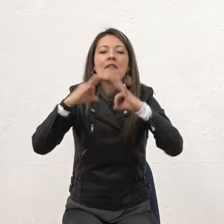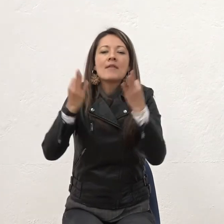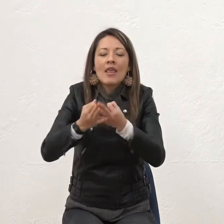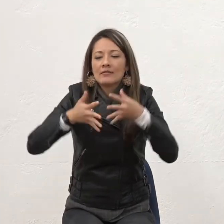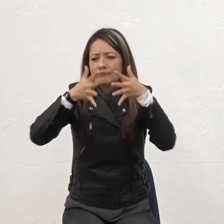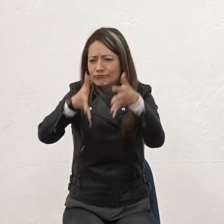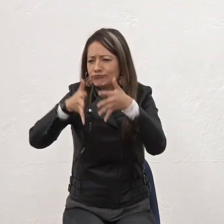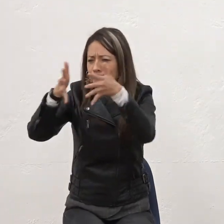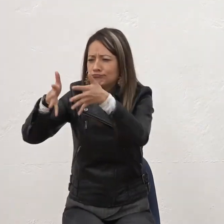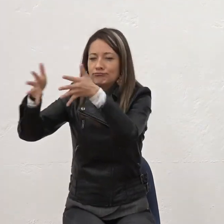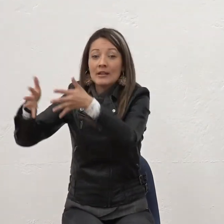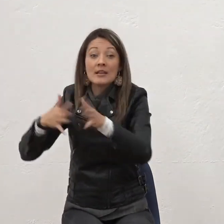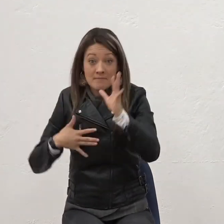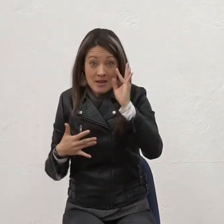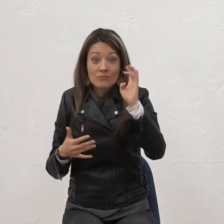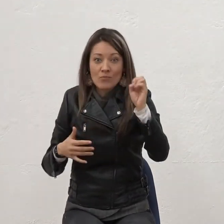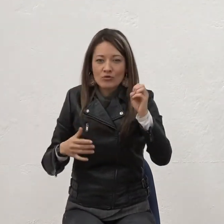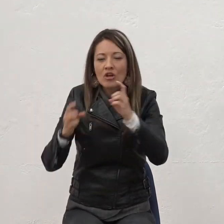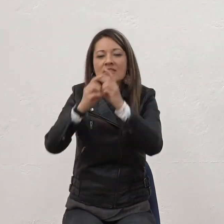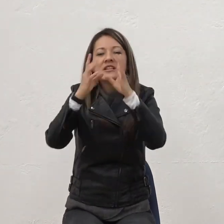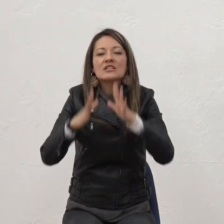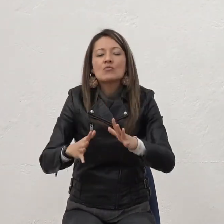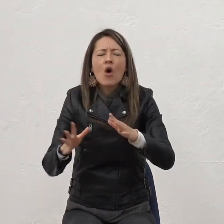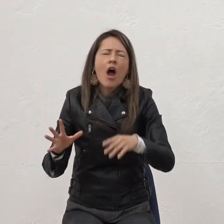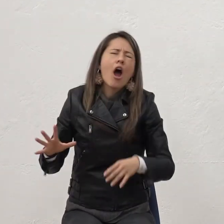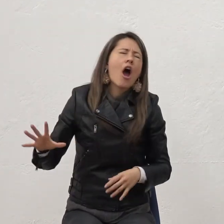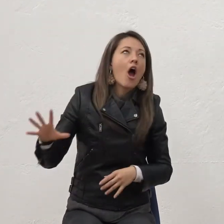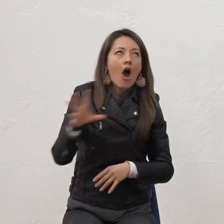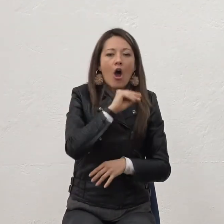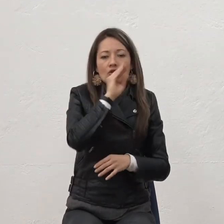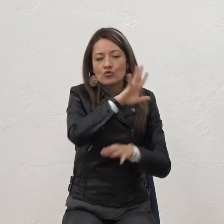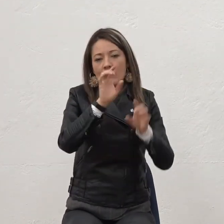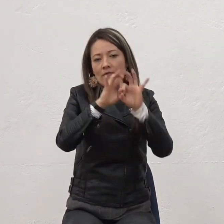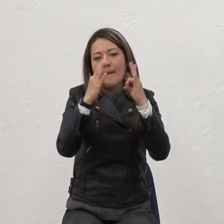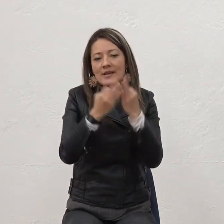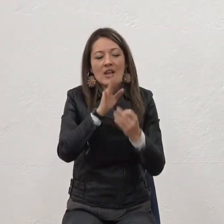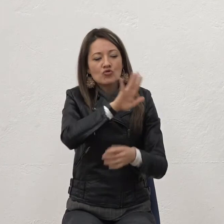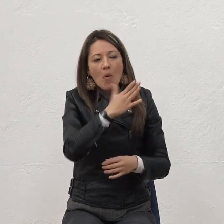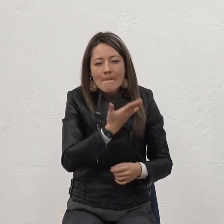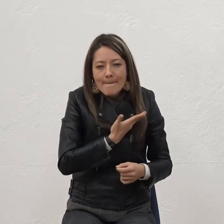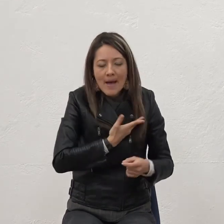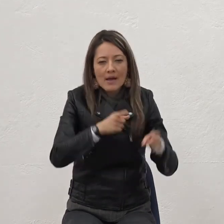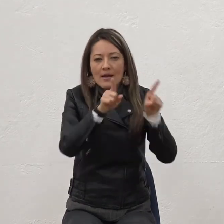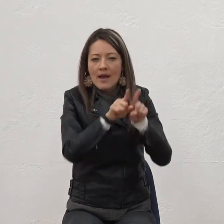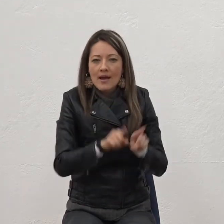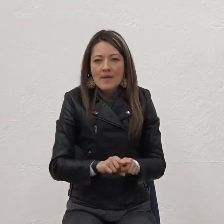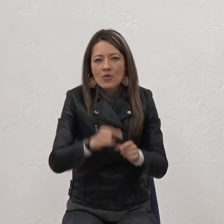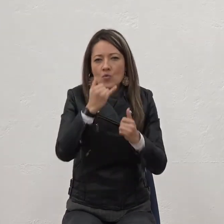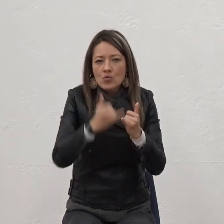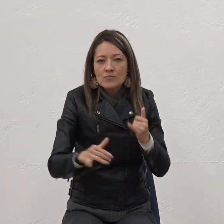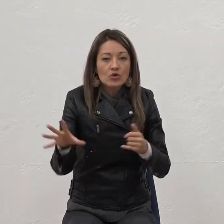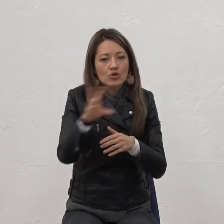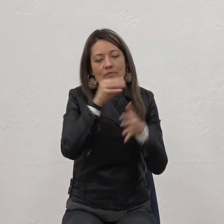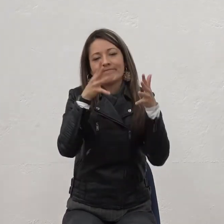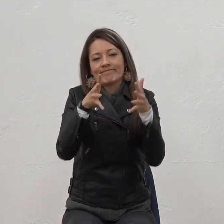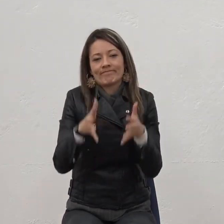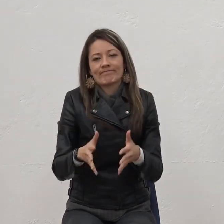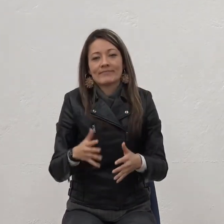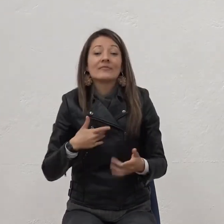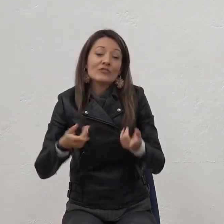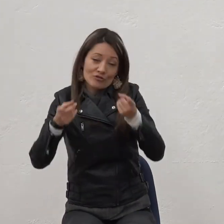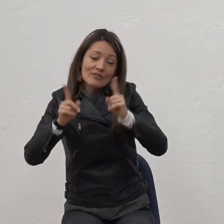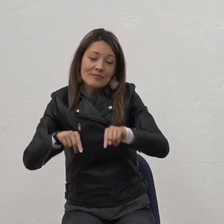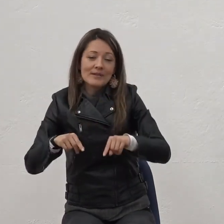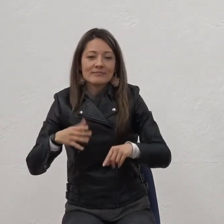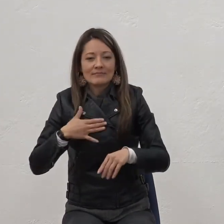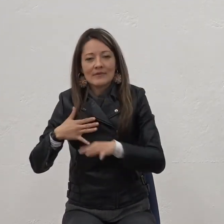familia. Y mi esposo discipuló a toda su familia, desde su mamá, hasta el último hermano. Y yo hice lo